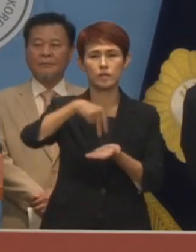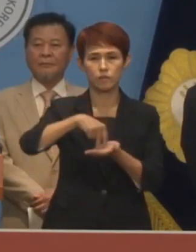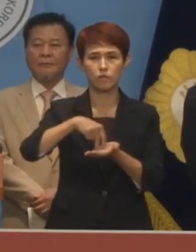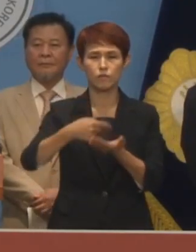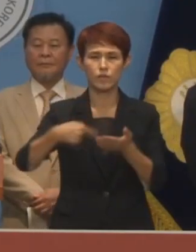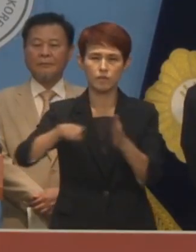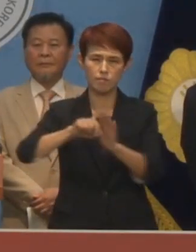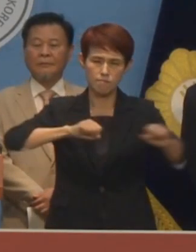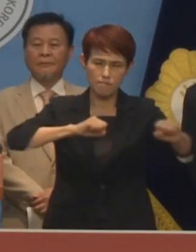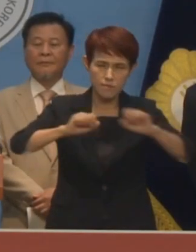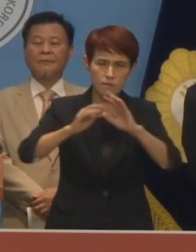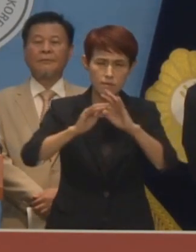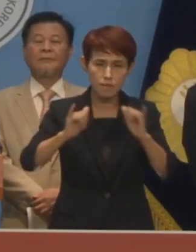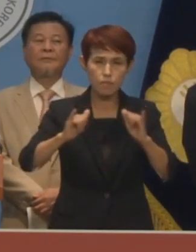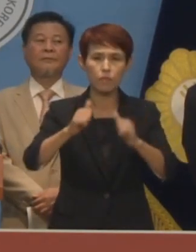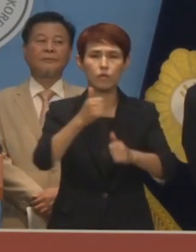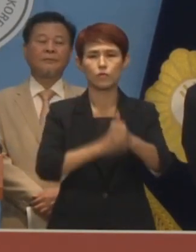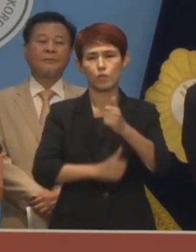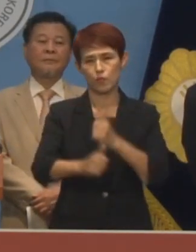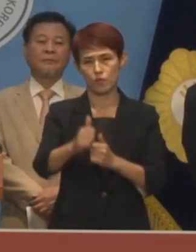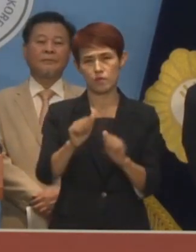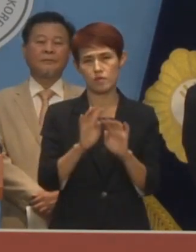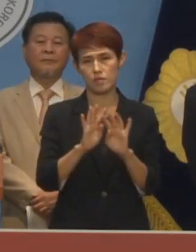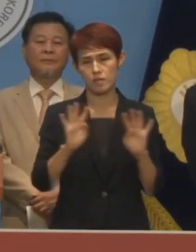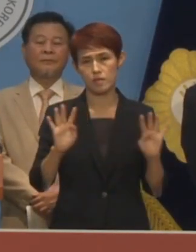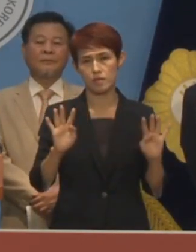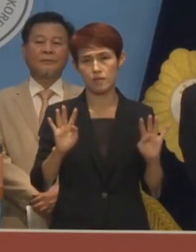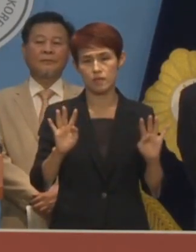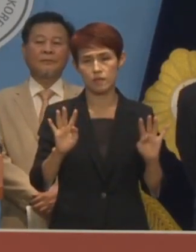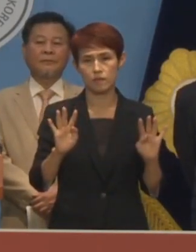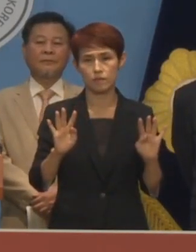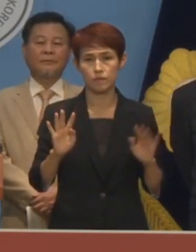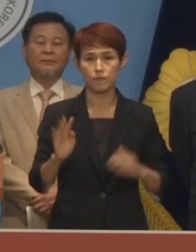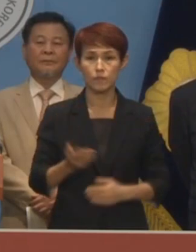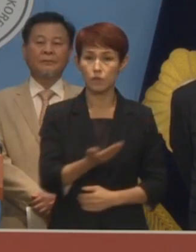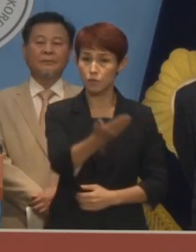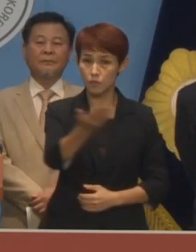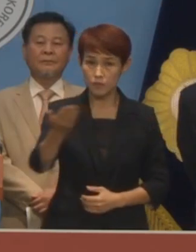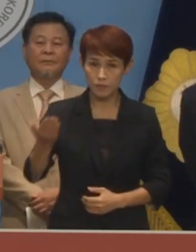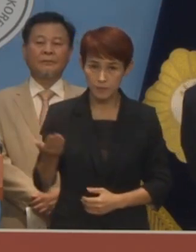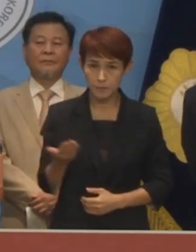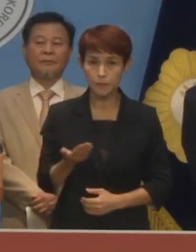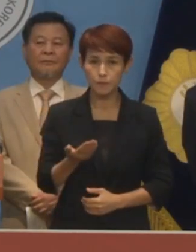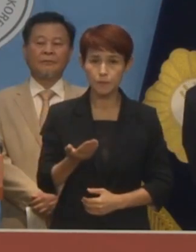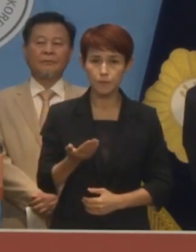직접 이 자리에 오셔서 여러분들에게, 언론인 여러분들과 국민 여러분께